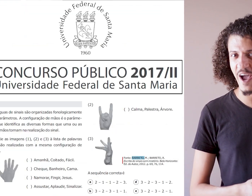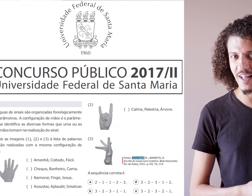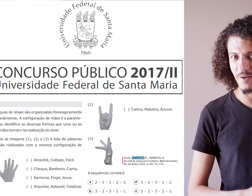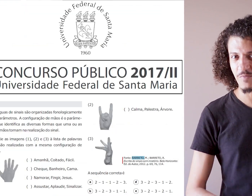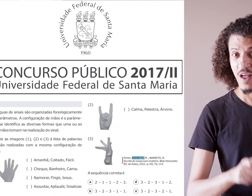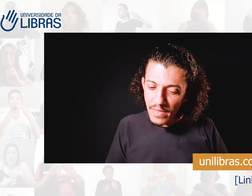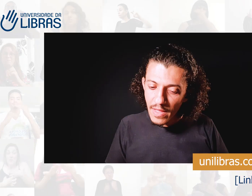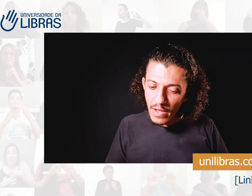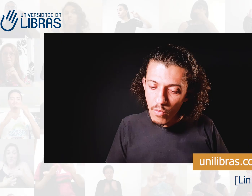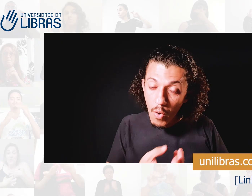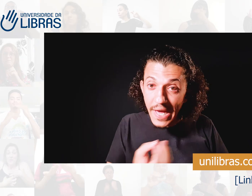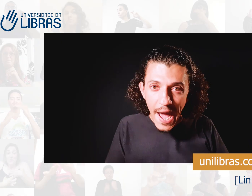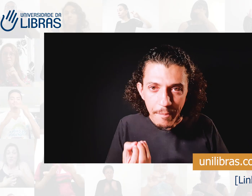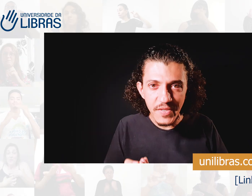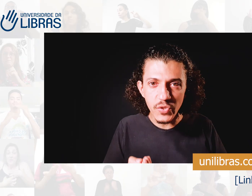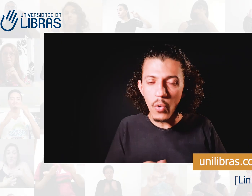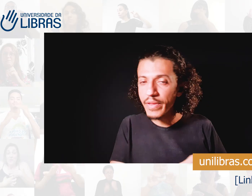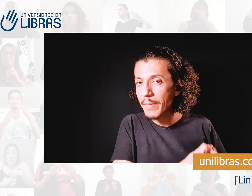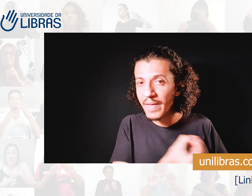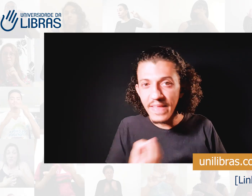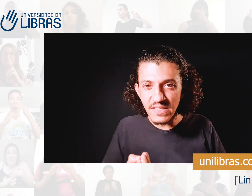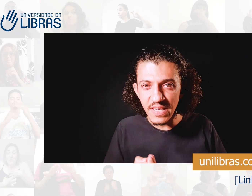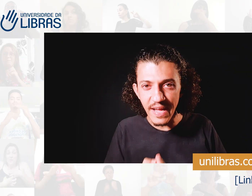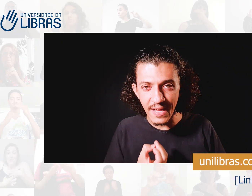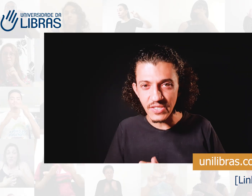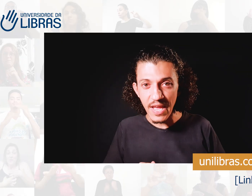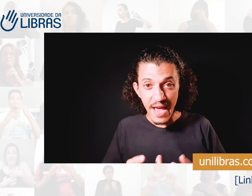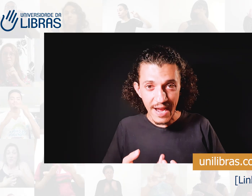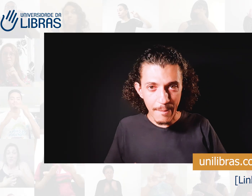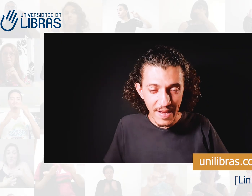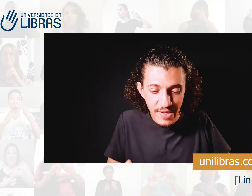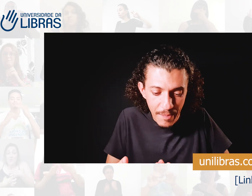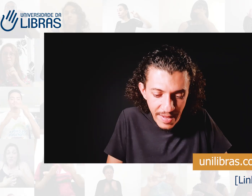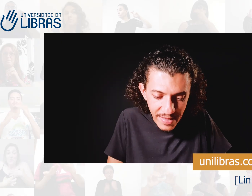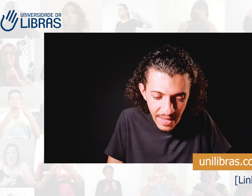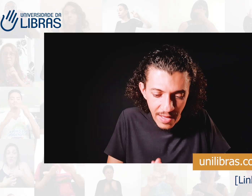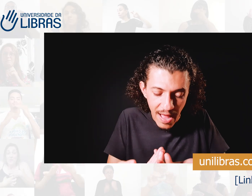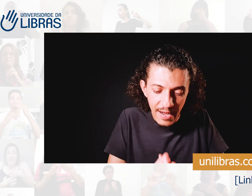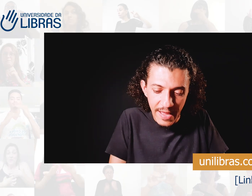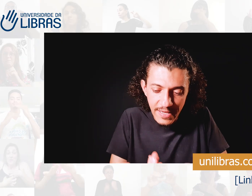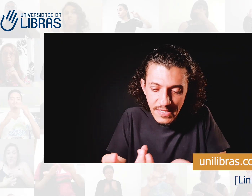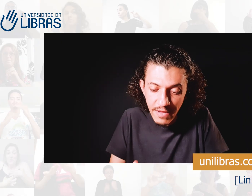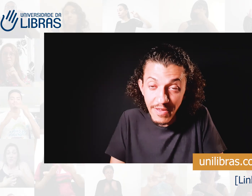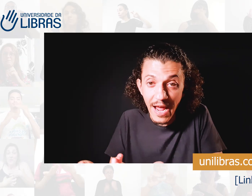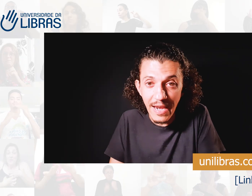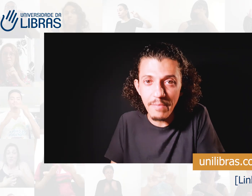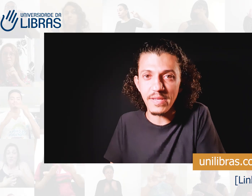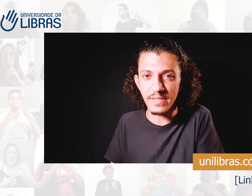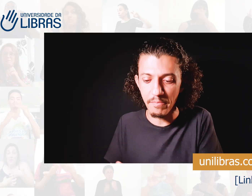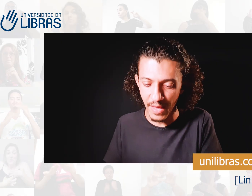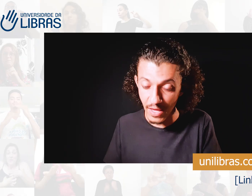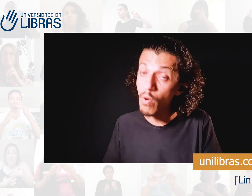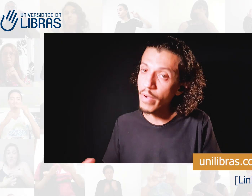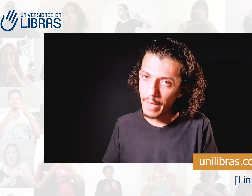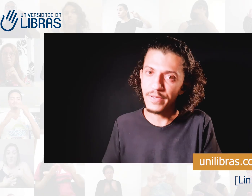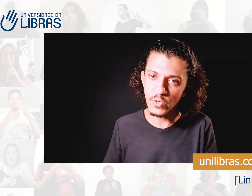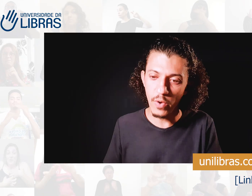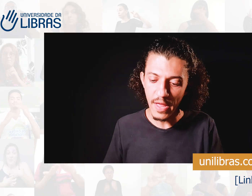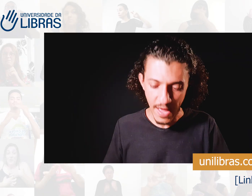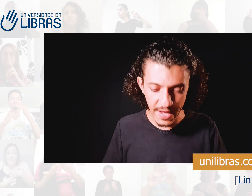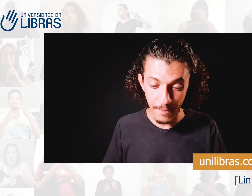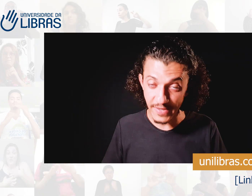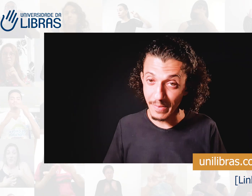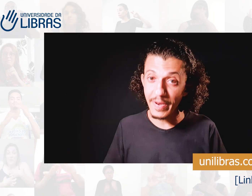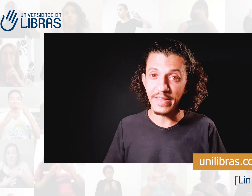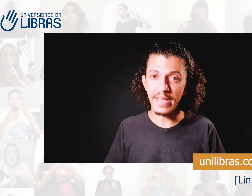alternativa correta. Qualquer pessoa, independente da idade, é capaz de aprender a ler e escrever a Libras também. E qualquer